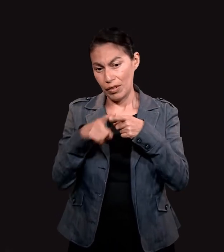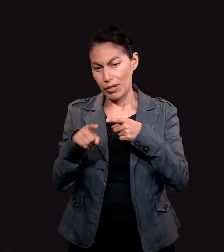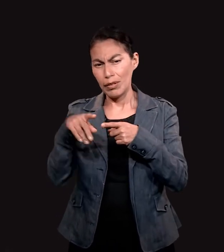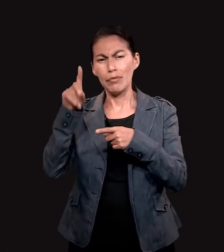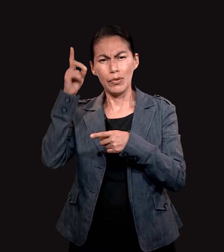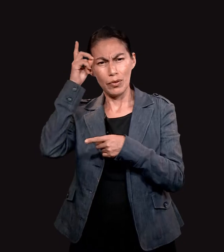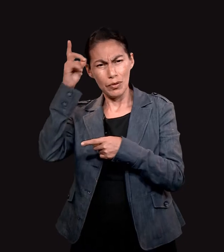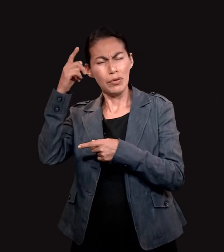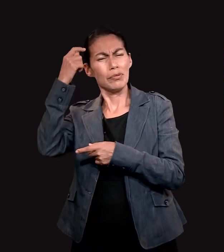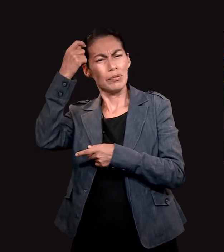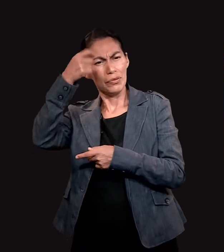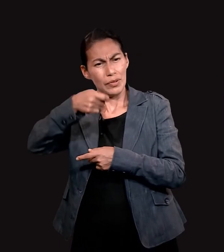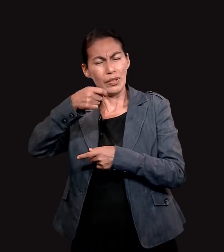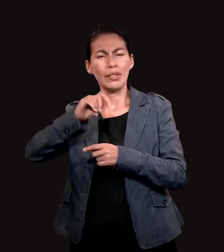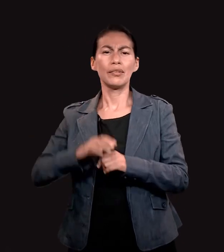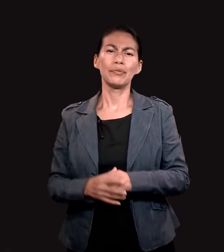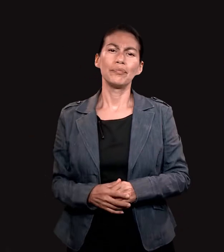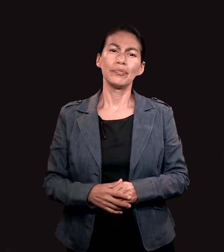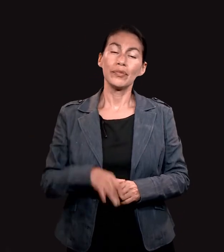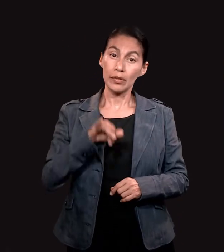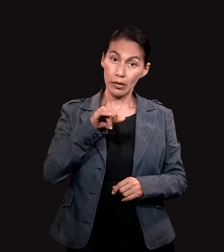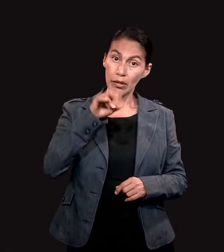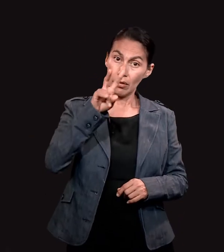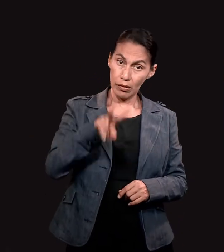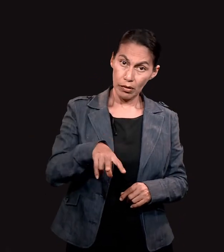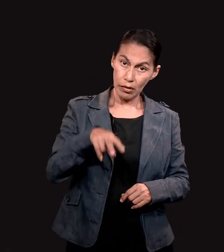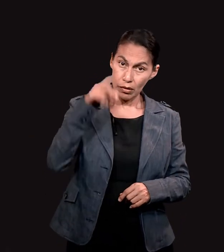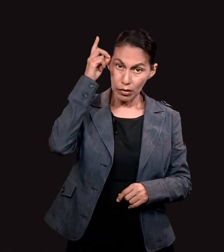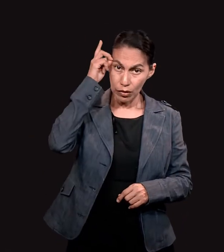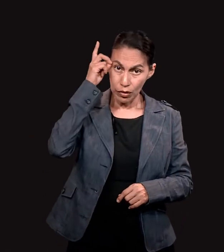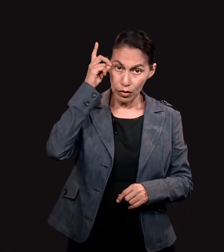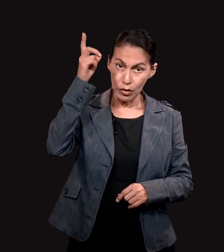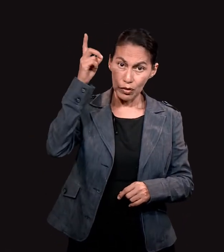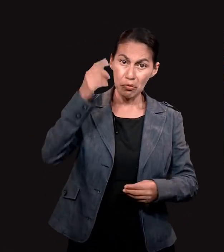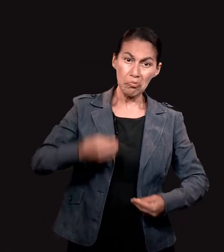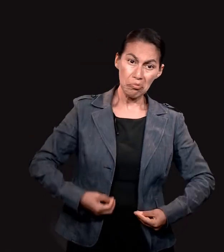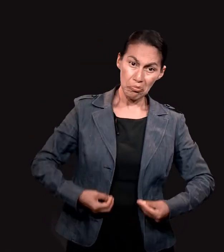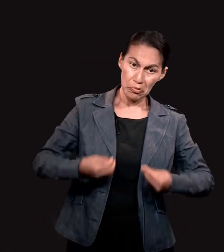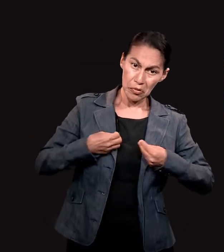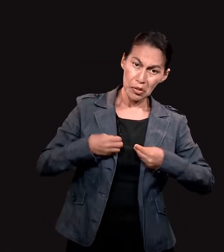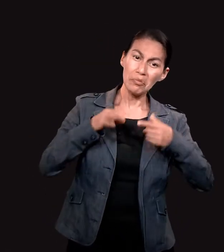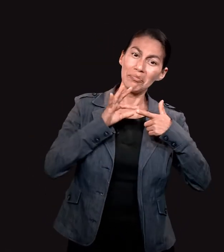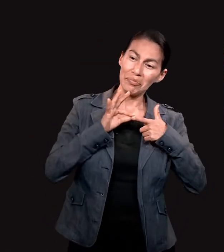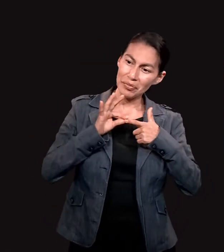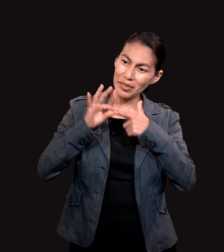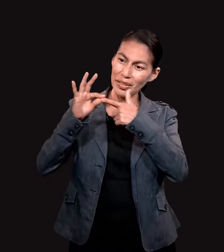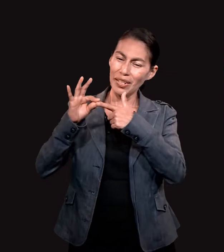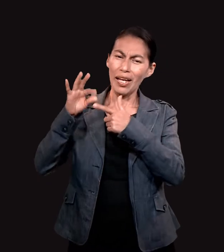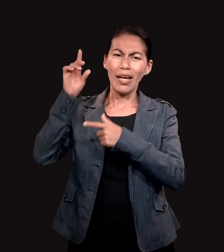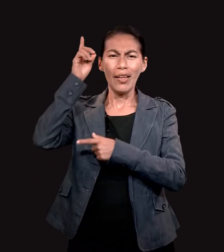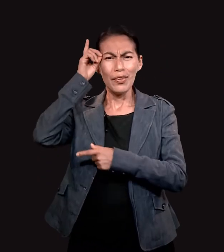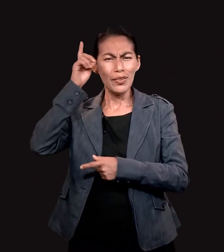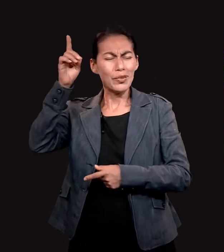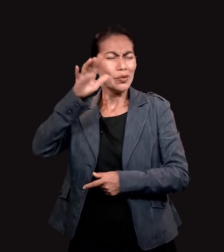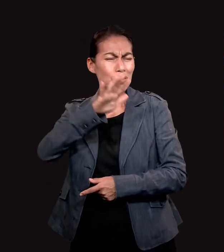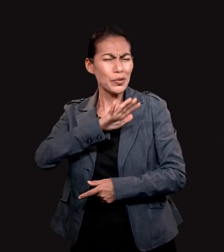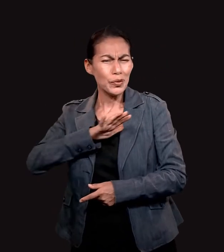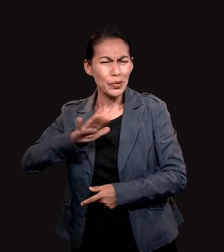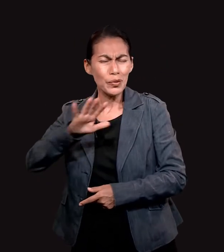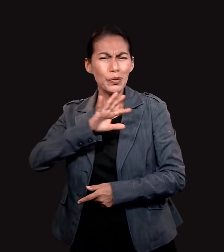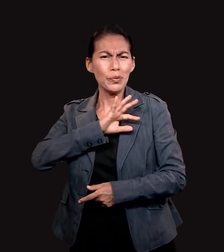imaginaron. Sí, efectivamente, Dios guiará nuestras vidas. El Dios de lo imposible